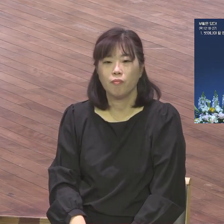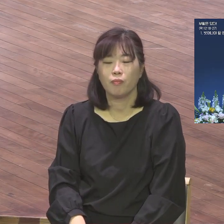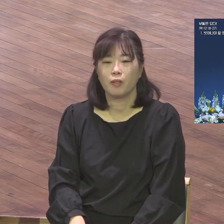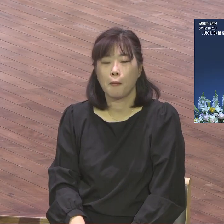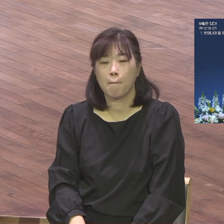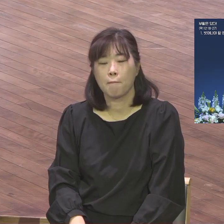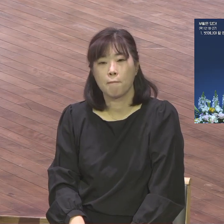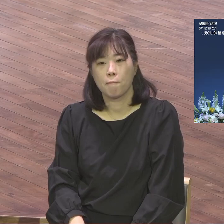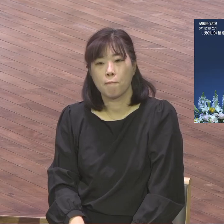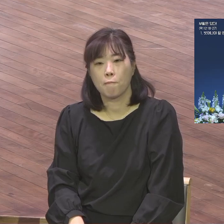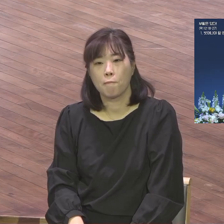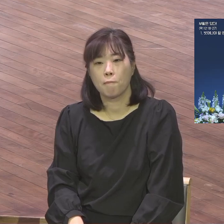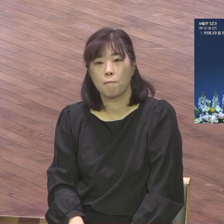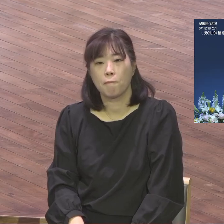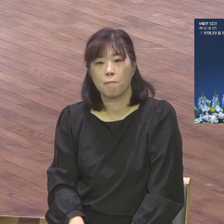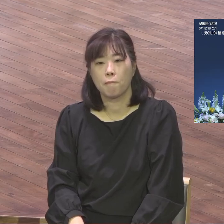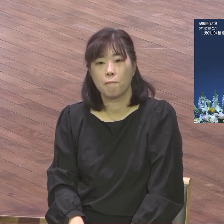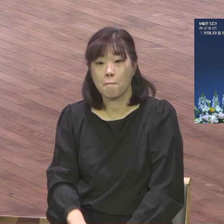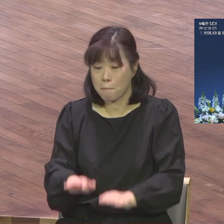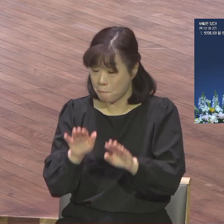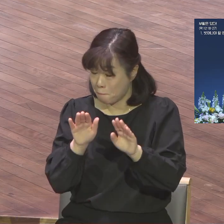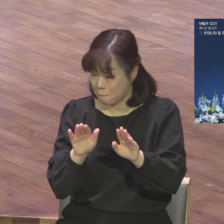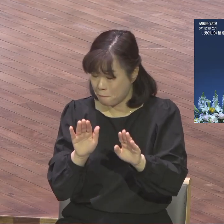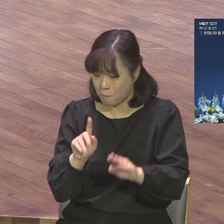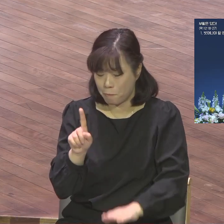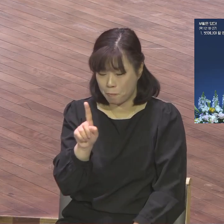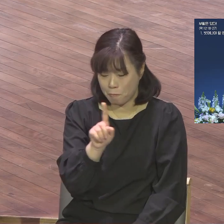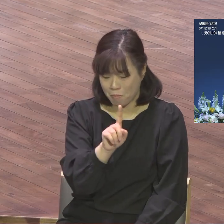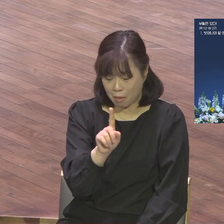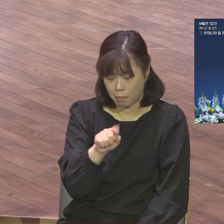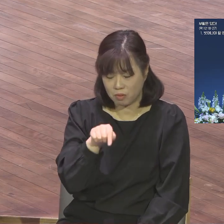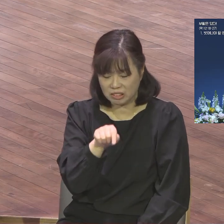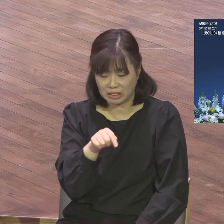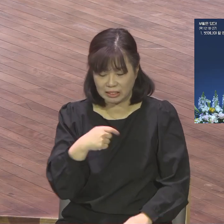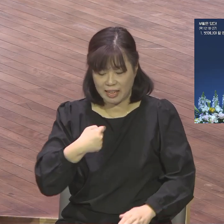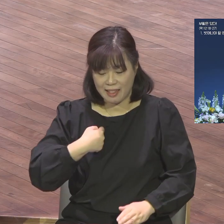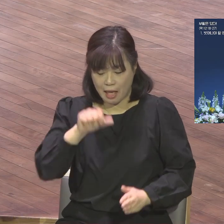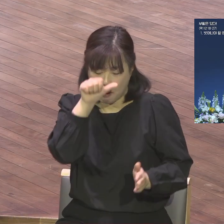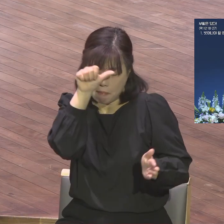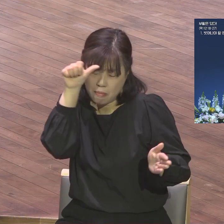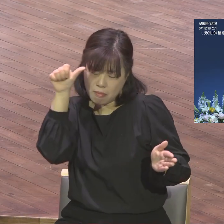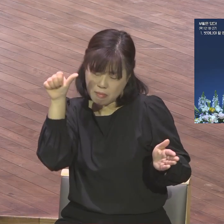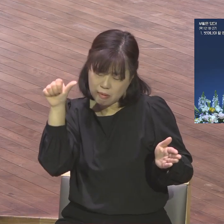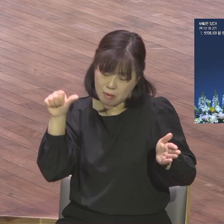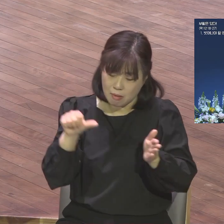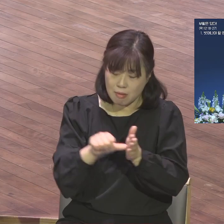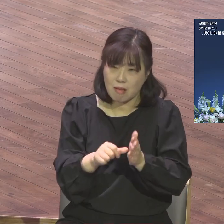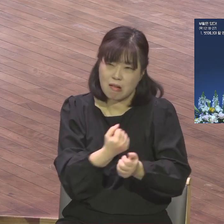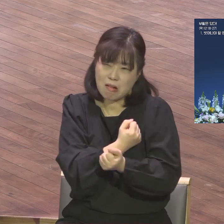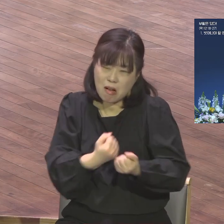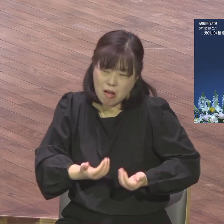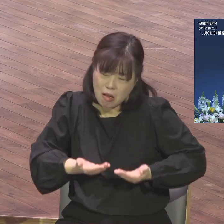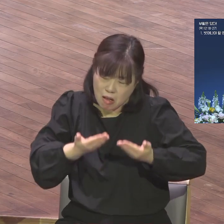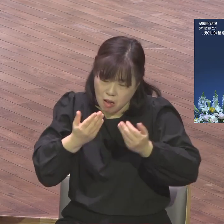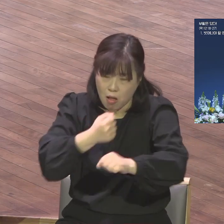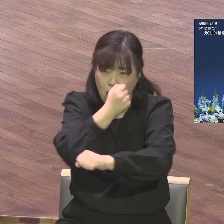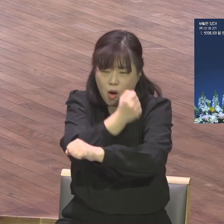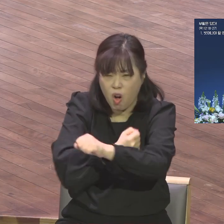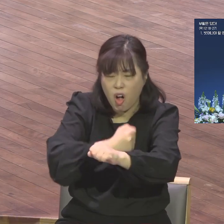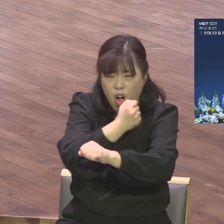흘려 수고한 그 물질을 하나님께 드립니까? 일생을 그냥 교회에서 삽니까? 기독교 안에서